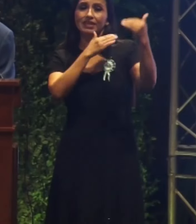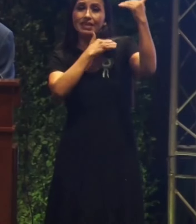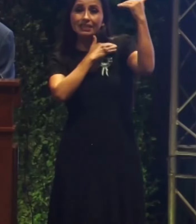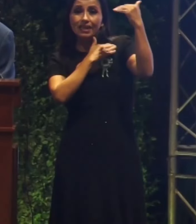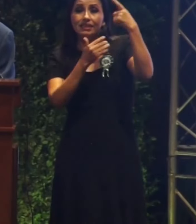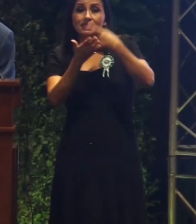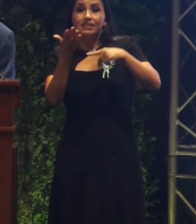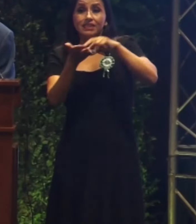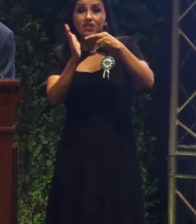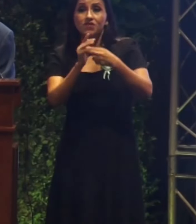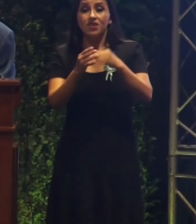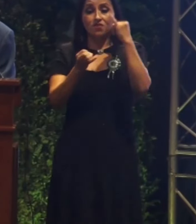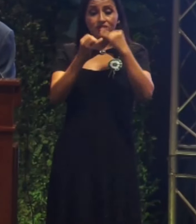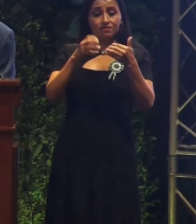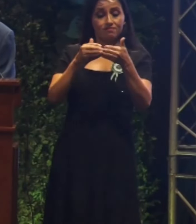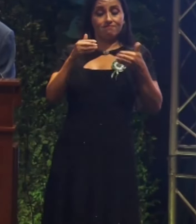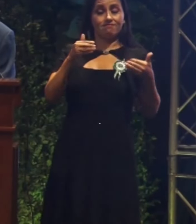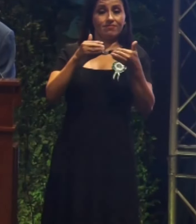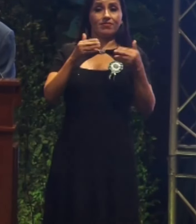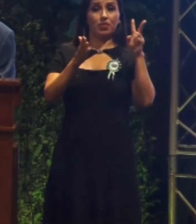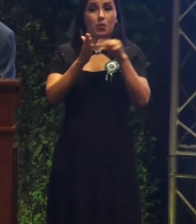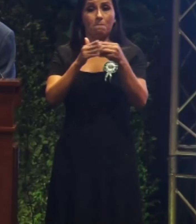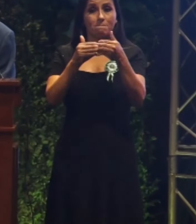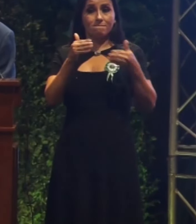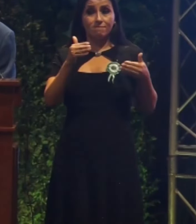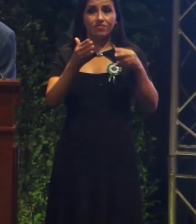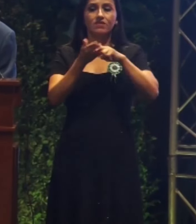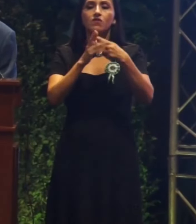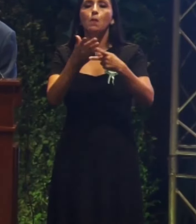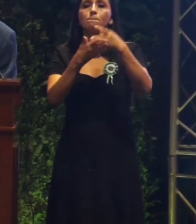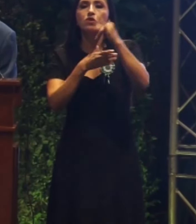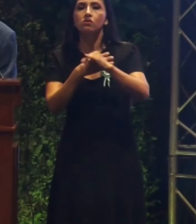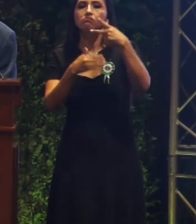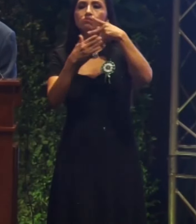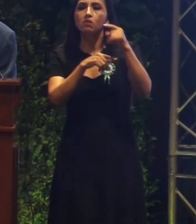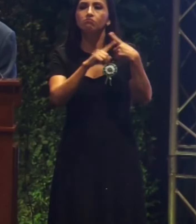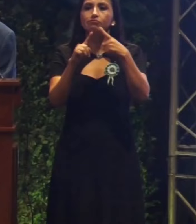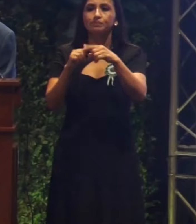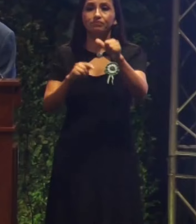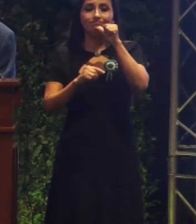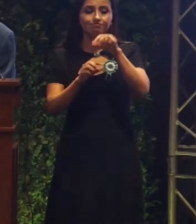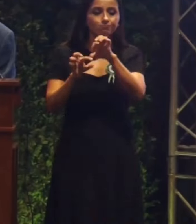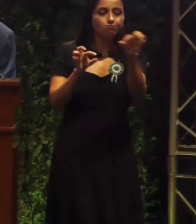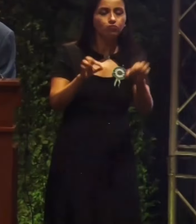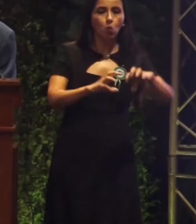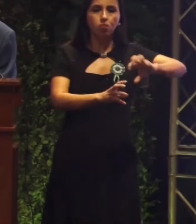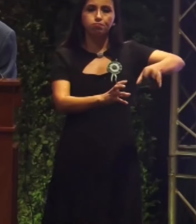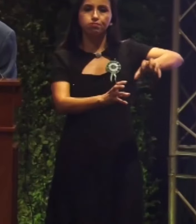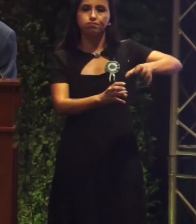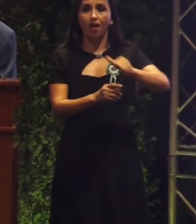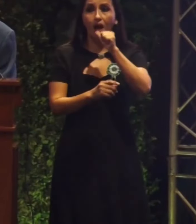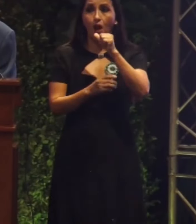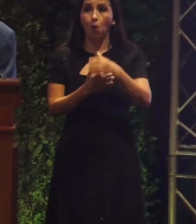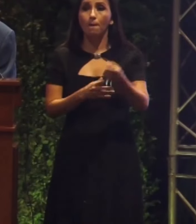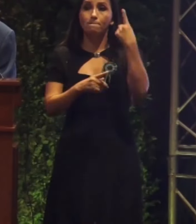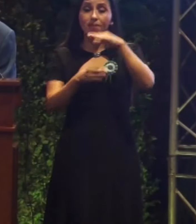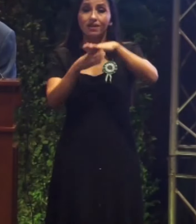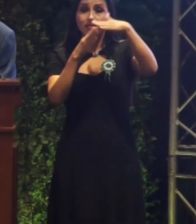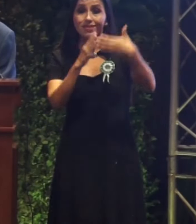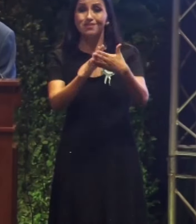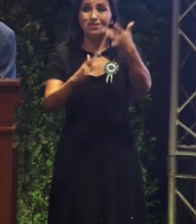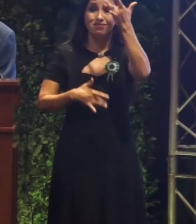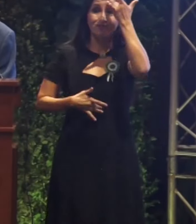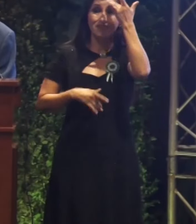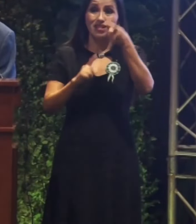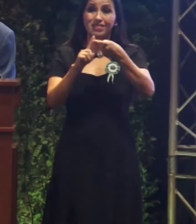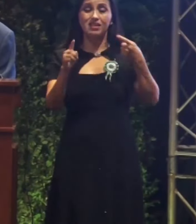desde finales del siglo XIX realizó una serie de proyectos para tener agua potable y alcantarillado. Acabar con las enfermedades